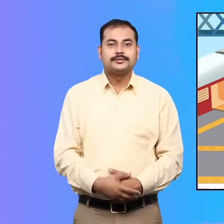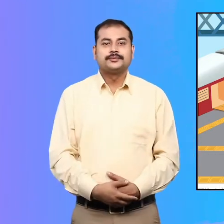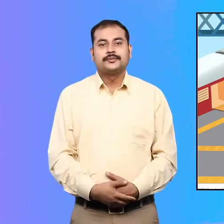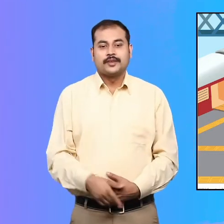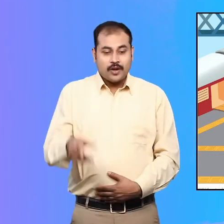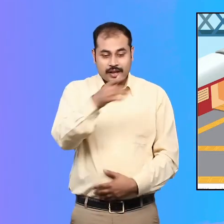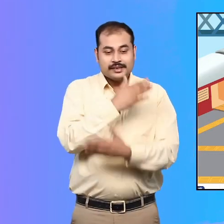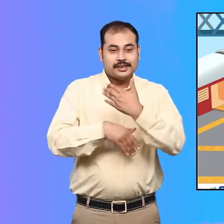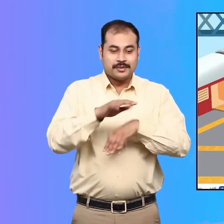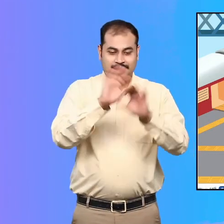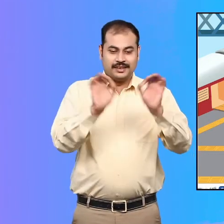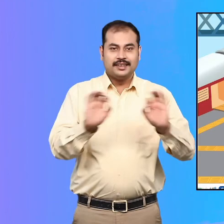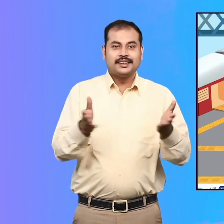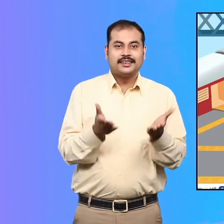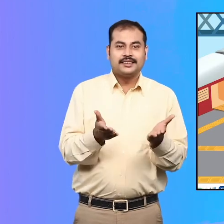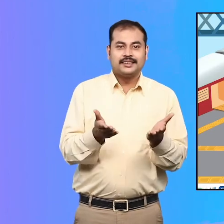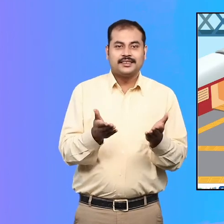छोड़ें उत्तर-अ